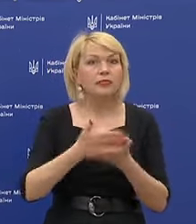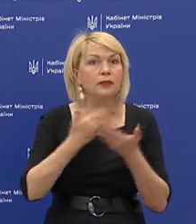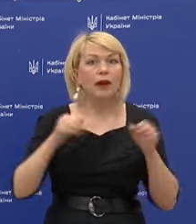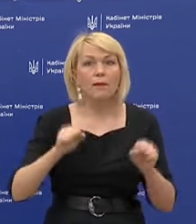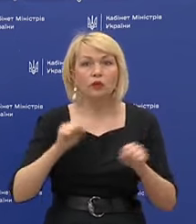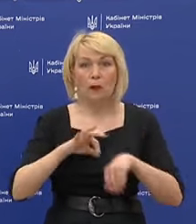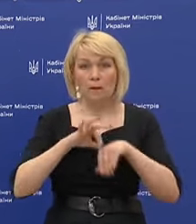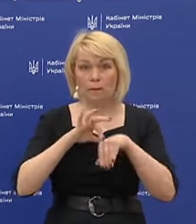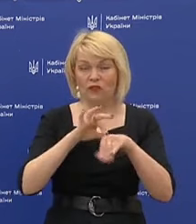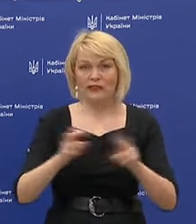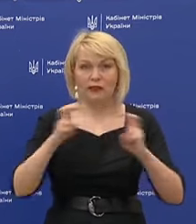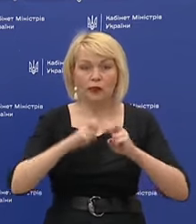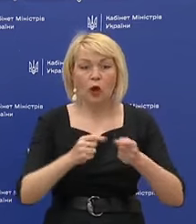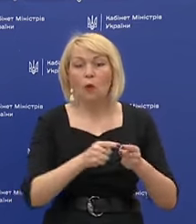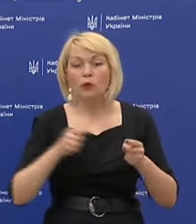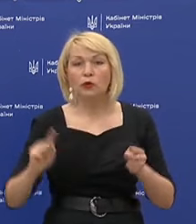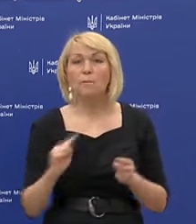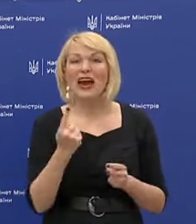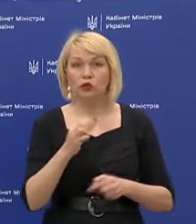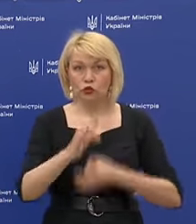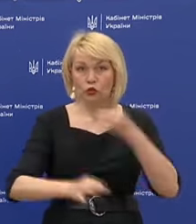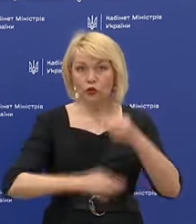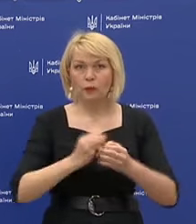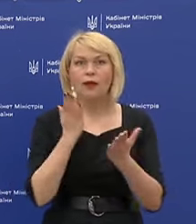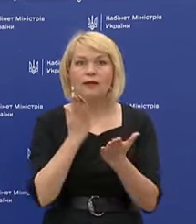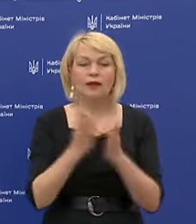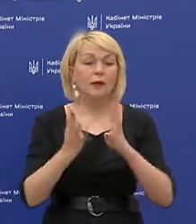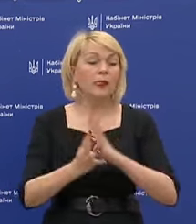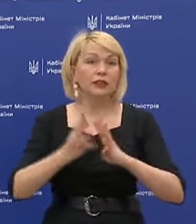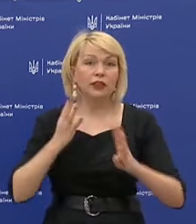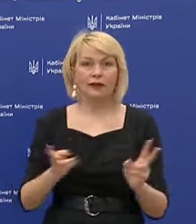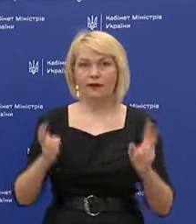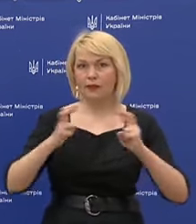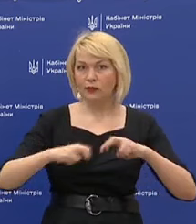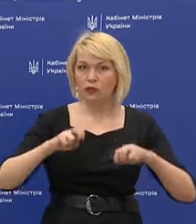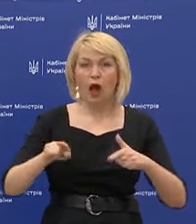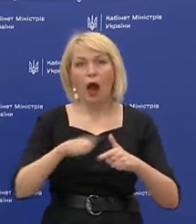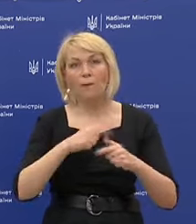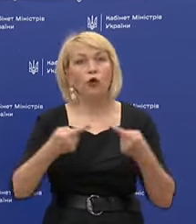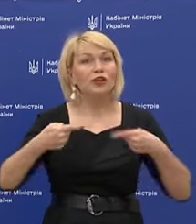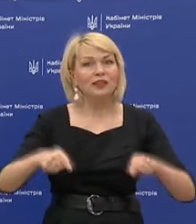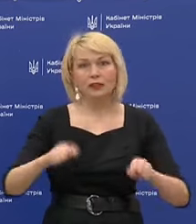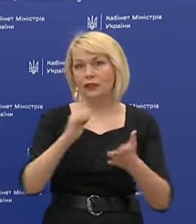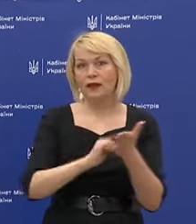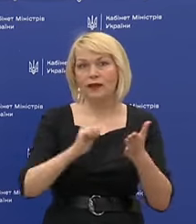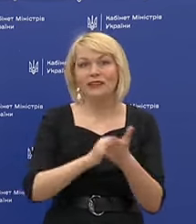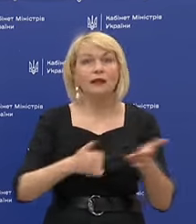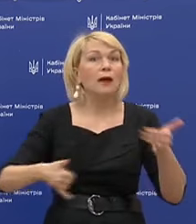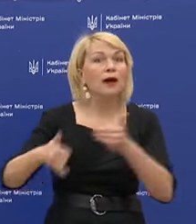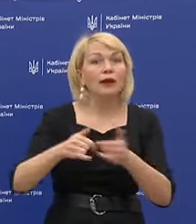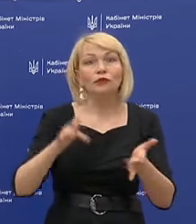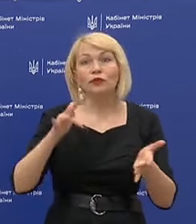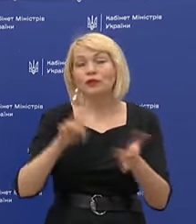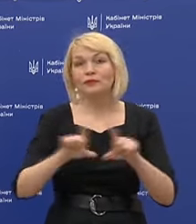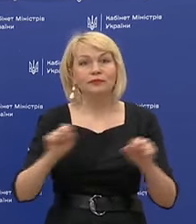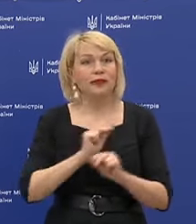провести дослідження впродовж першої доби, є черга на дослідження або ще інші речі, можливо, лабораторія тимчасово не